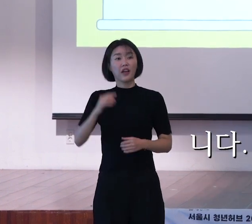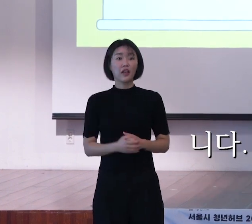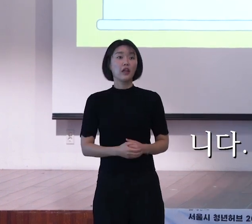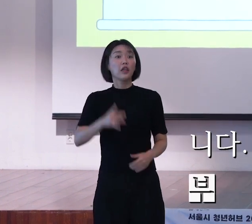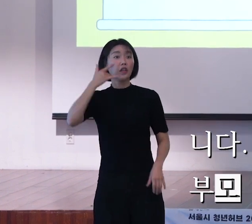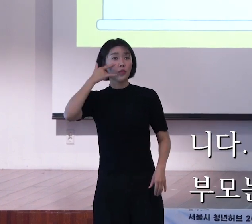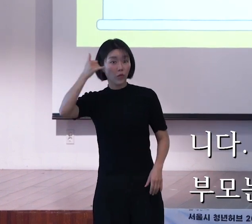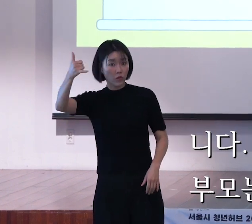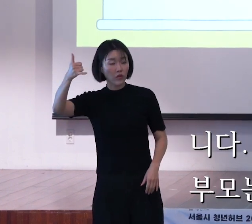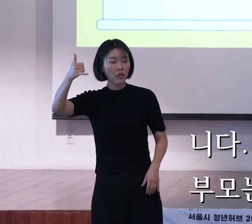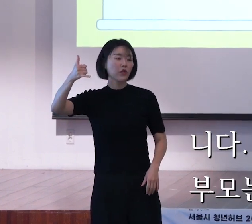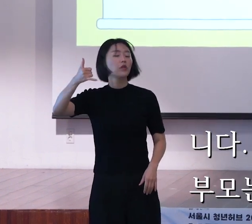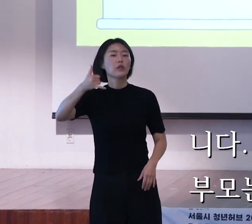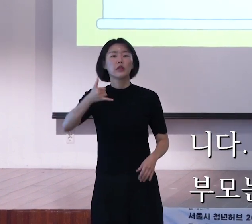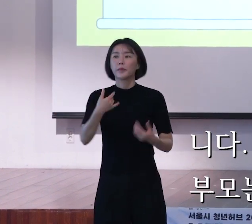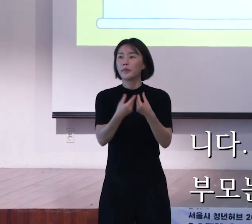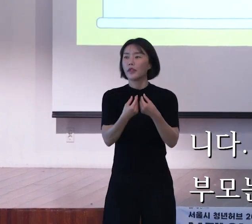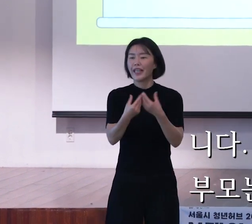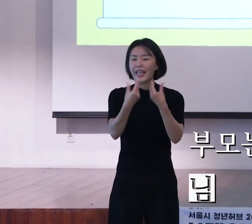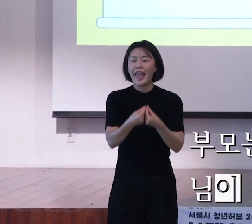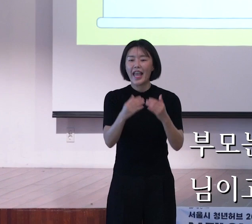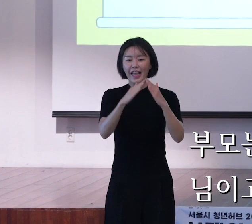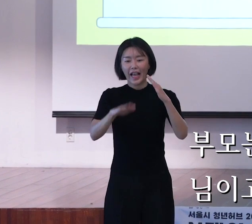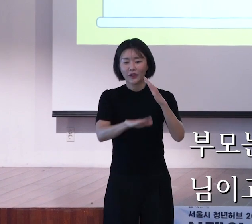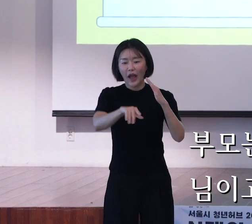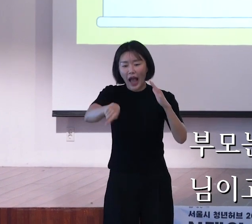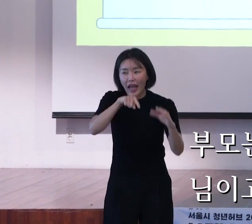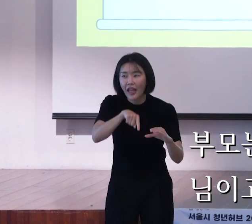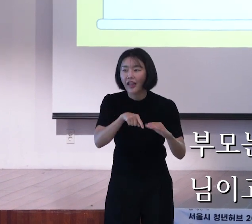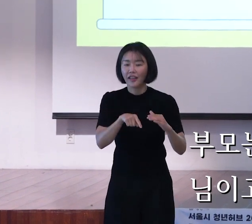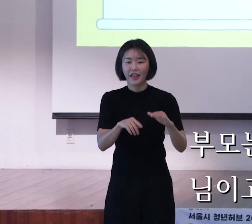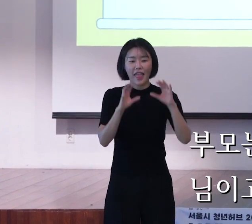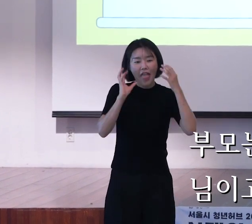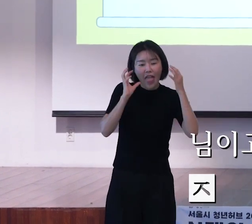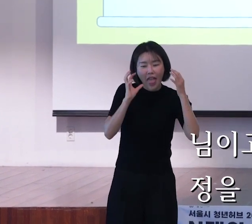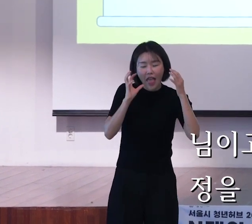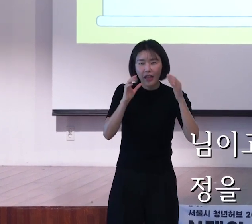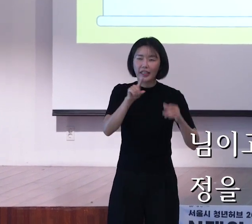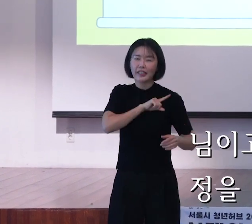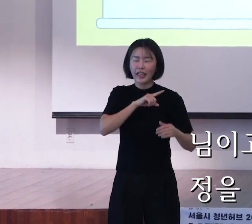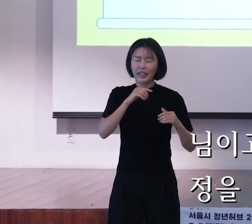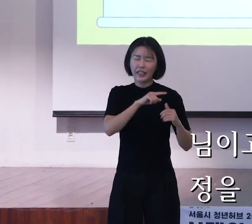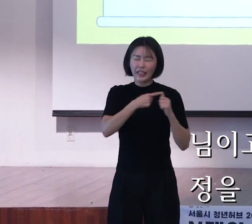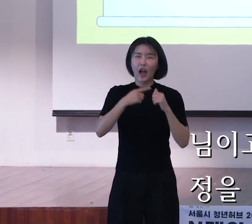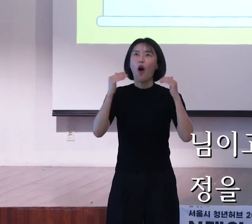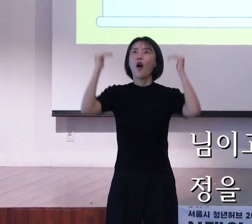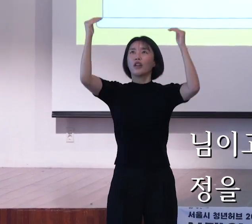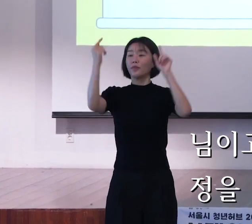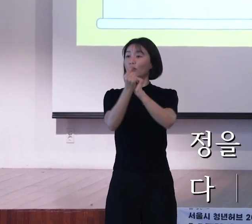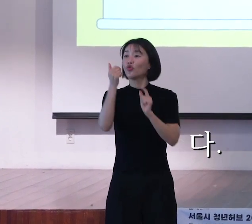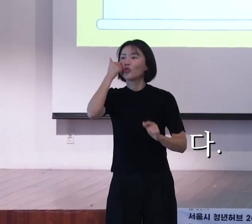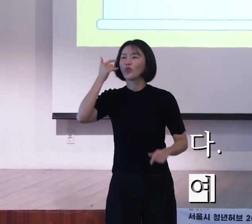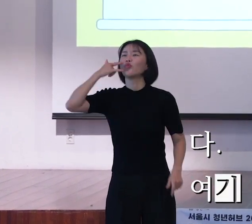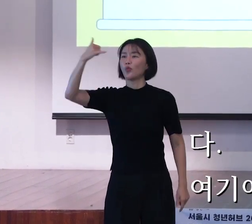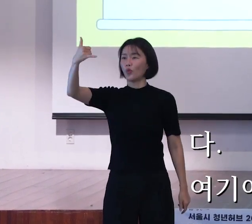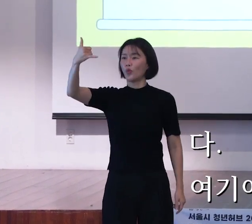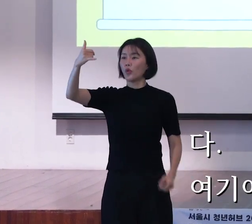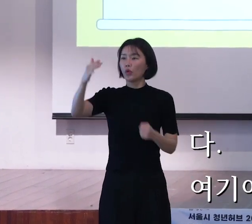부모는 아이들의 첫 선생님이고, 그리고 아이의 감정을 잘 알아주어야 합니다.